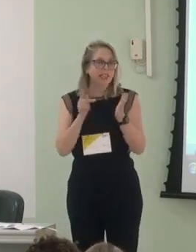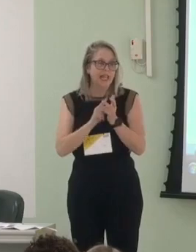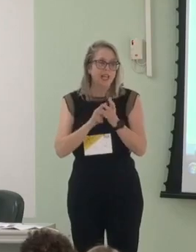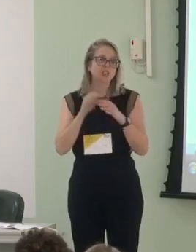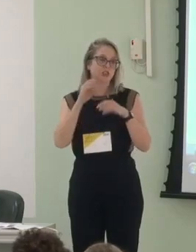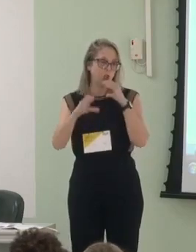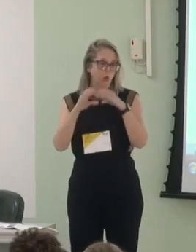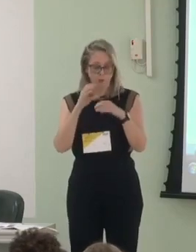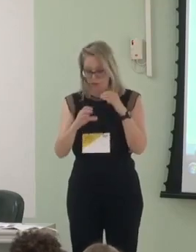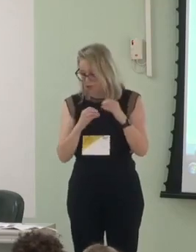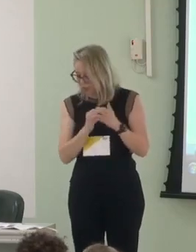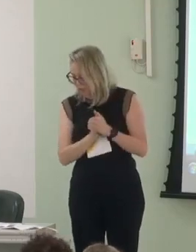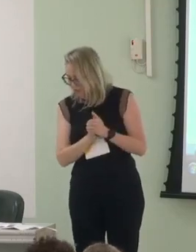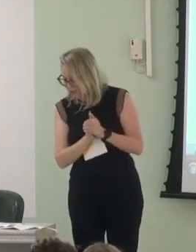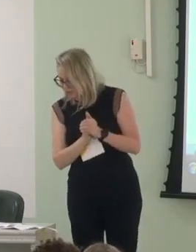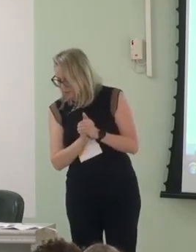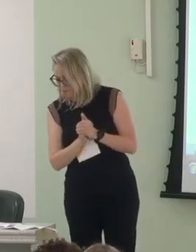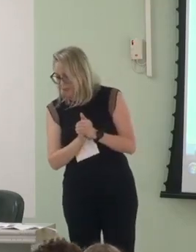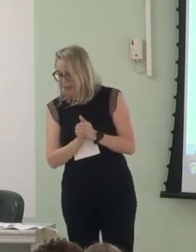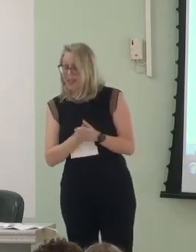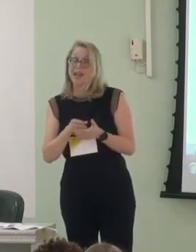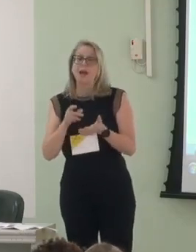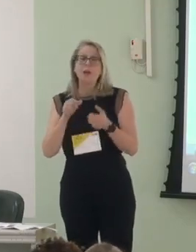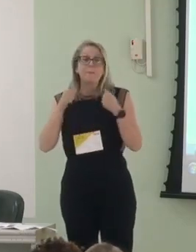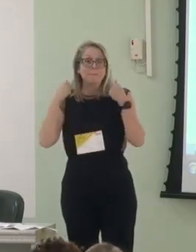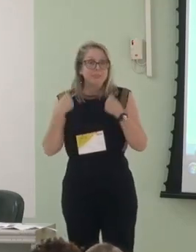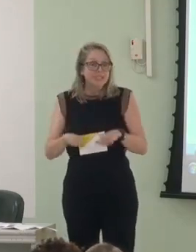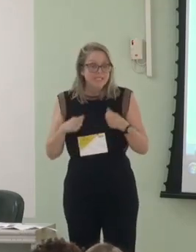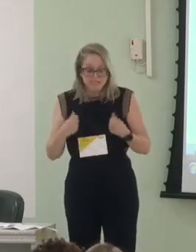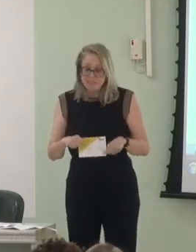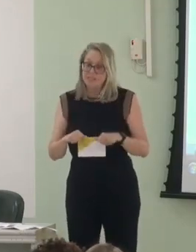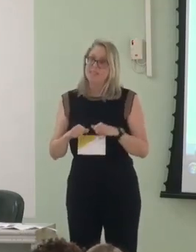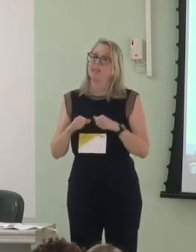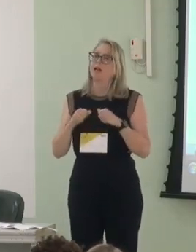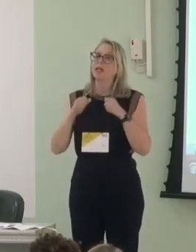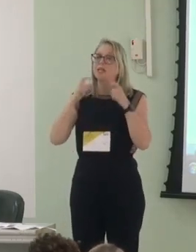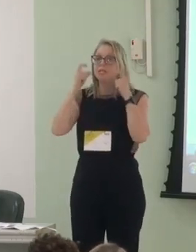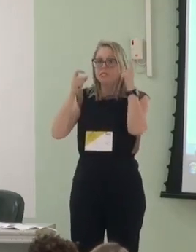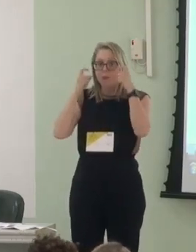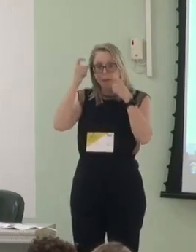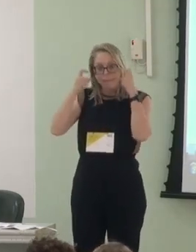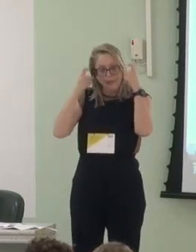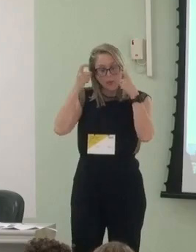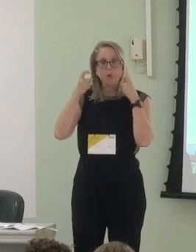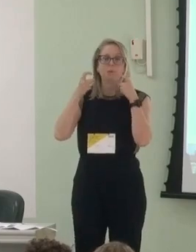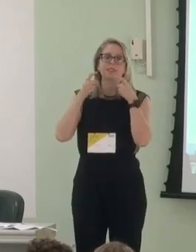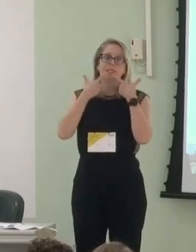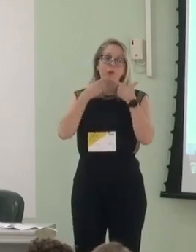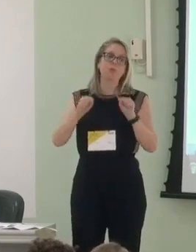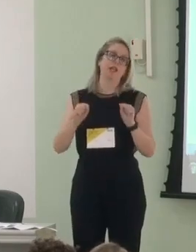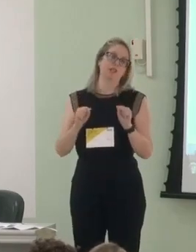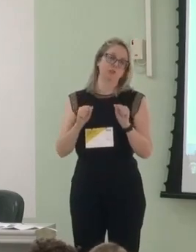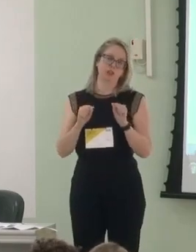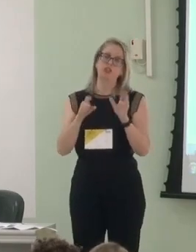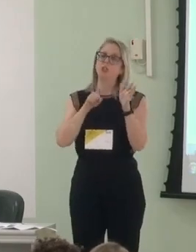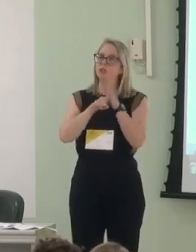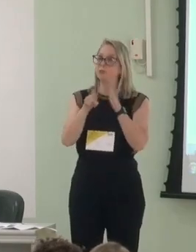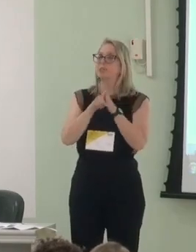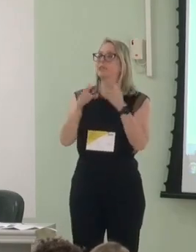o estudo e a valorização das línguas de sinais como um meio legítimo de comunicação deve ser também uma preocupação